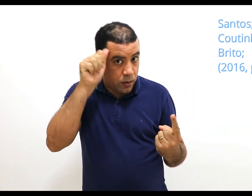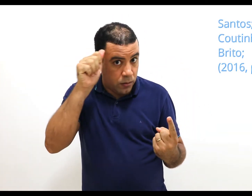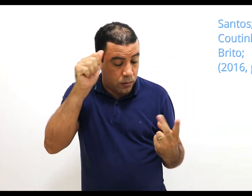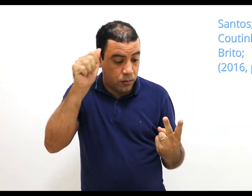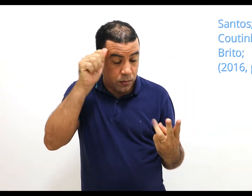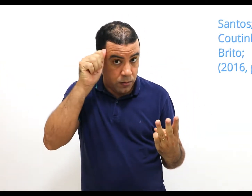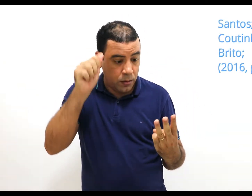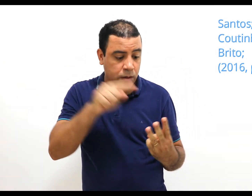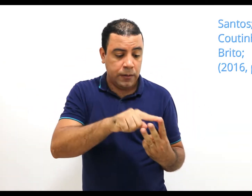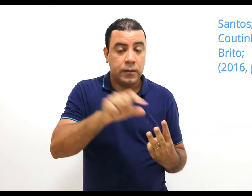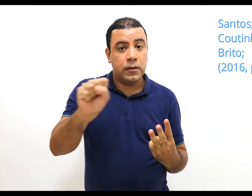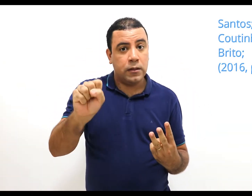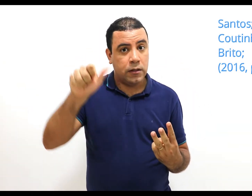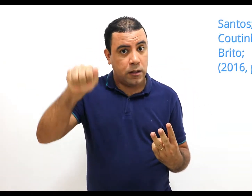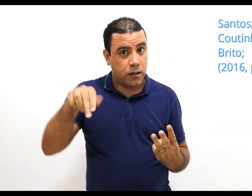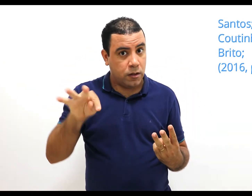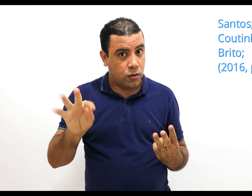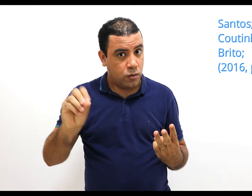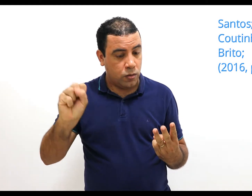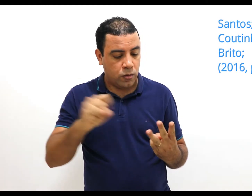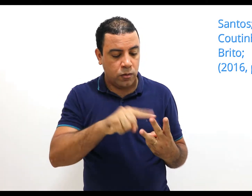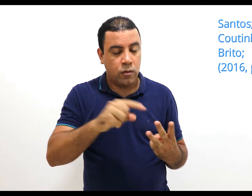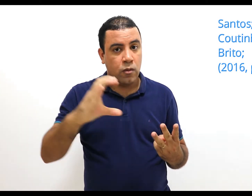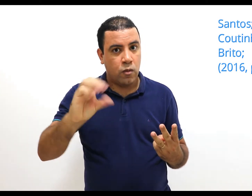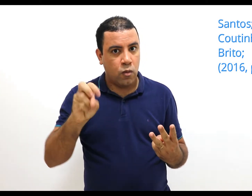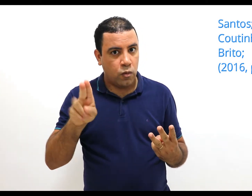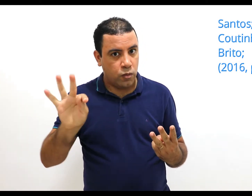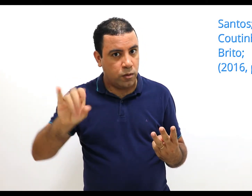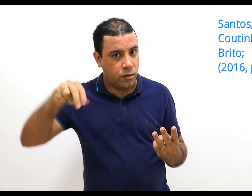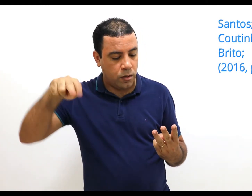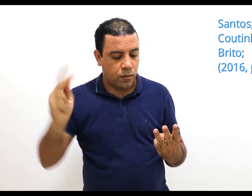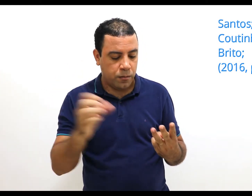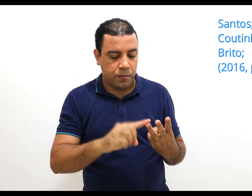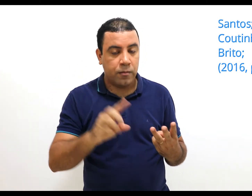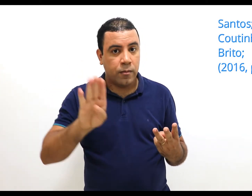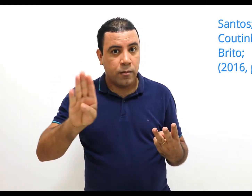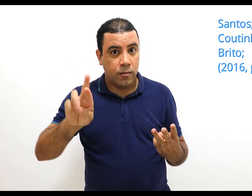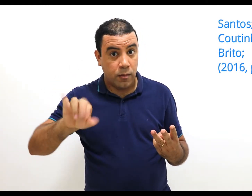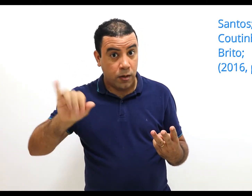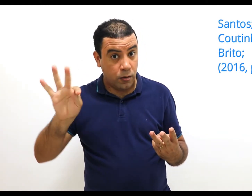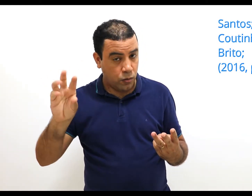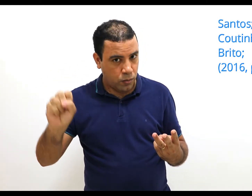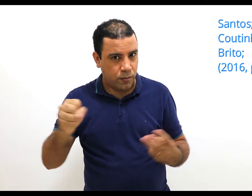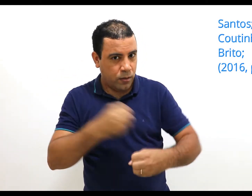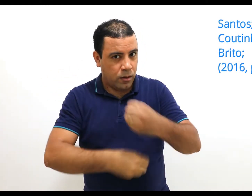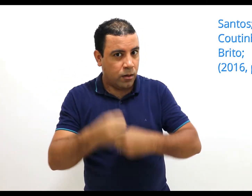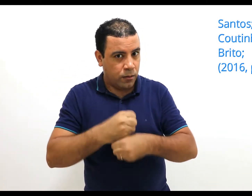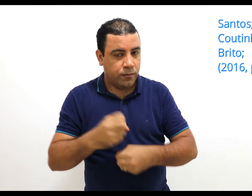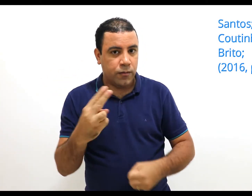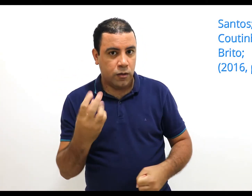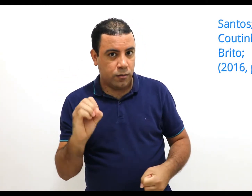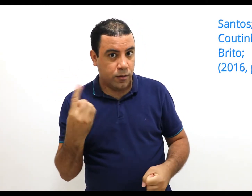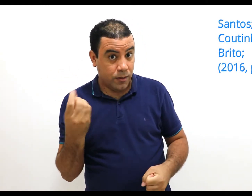Santos, Coutinho e Brito, em 2016,